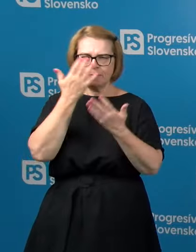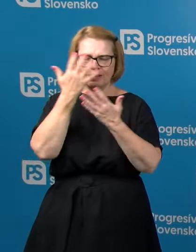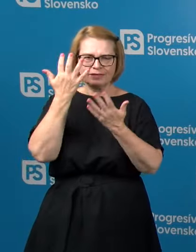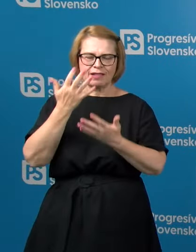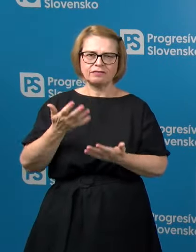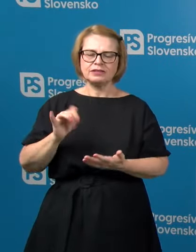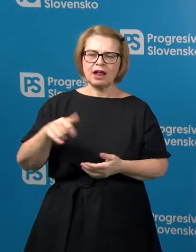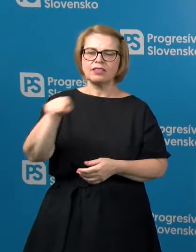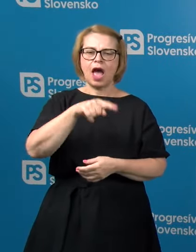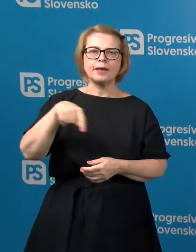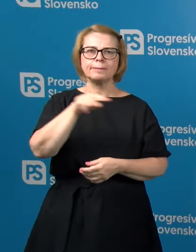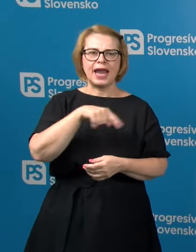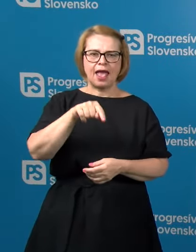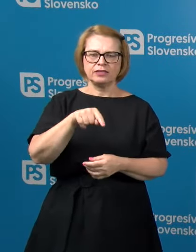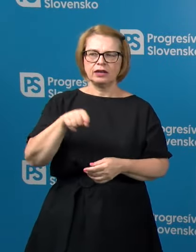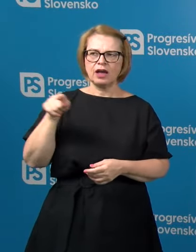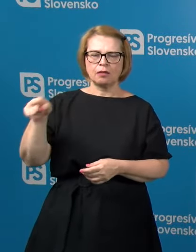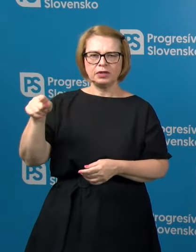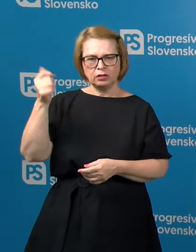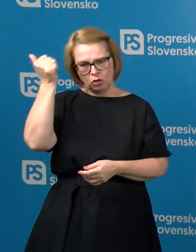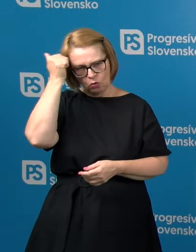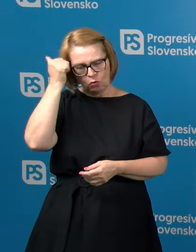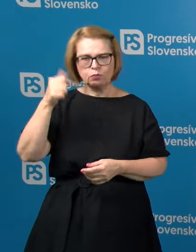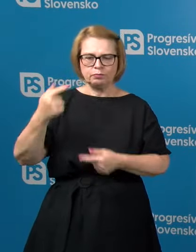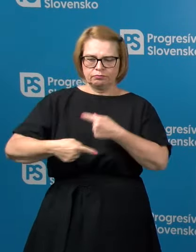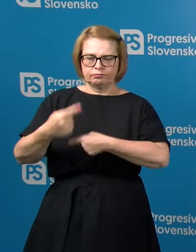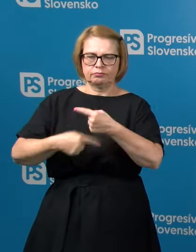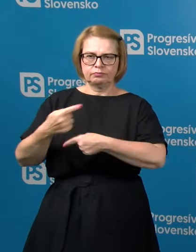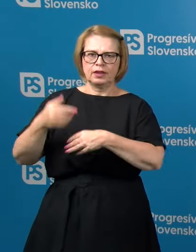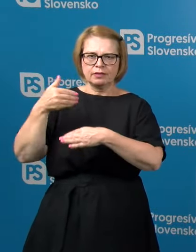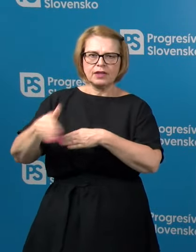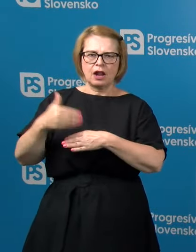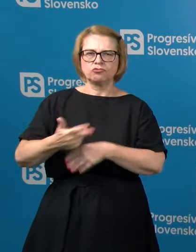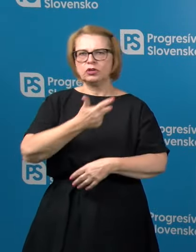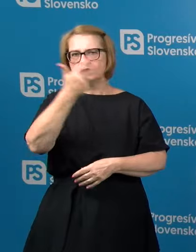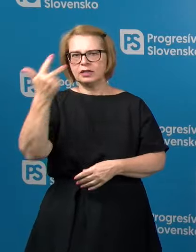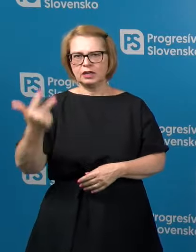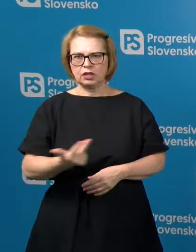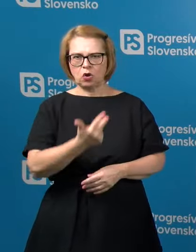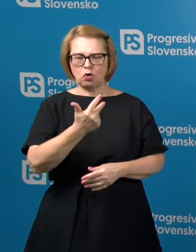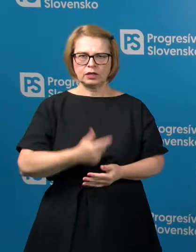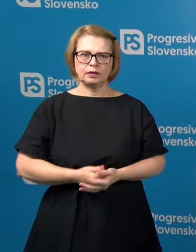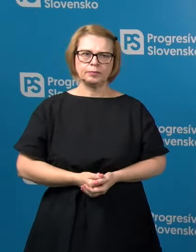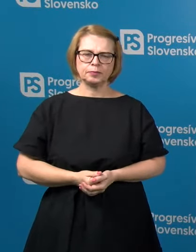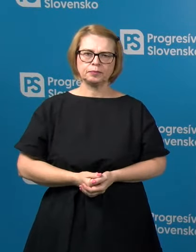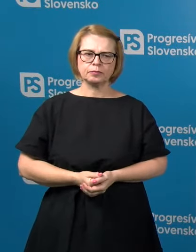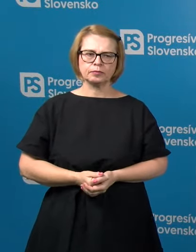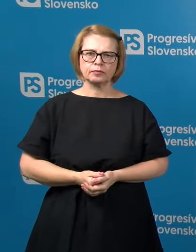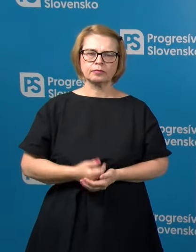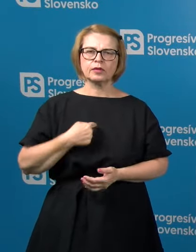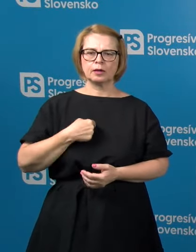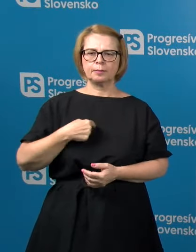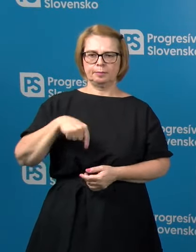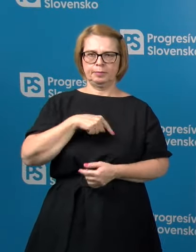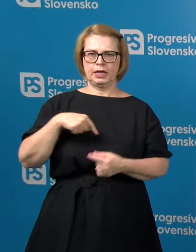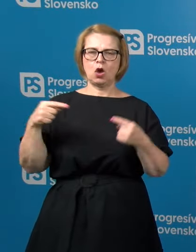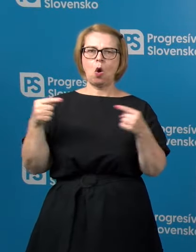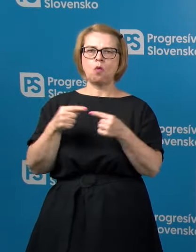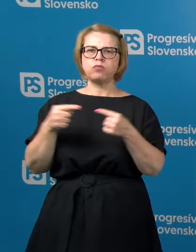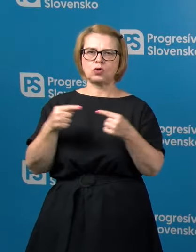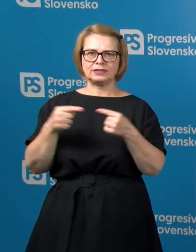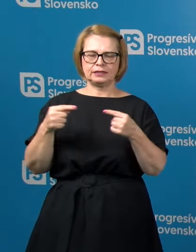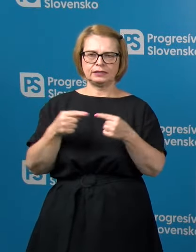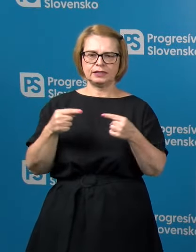nich, aby tento tupý válec išiel ďalej ešte ďalšie 3 roky. My ako opozičná strana